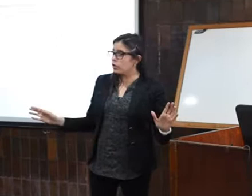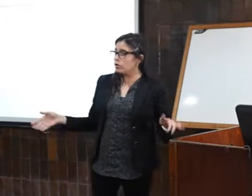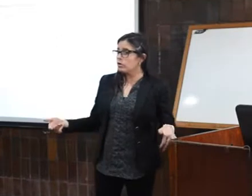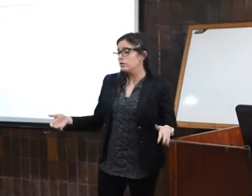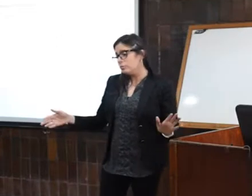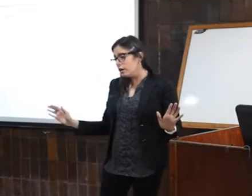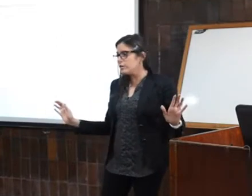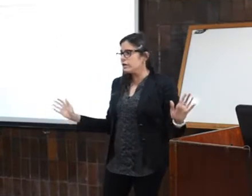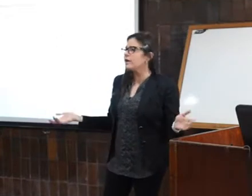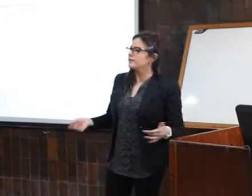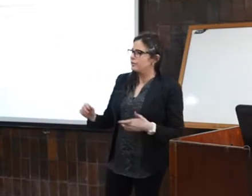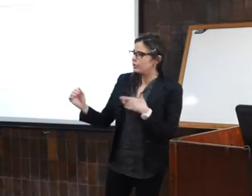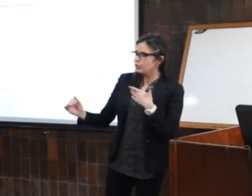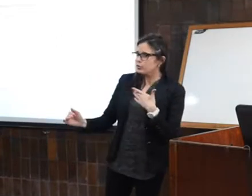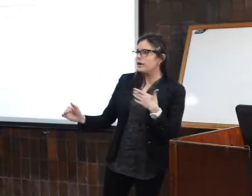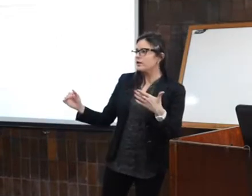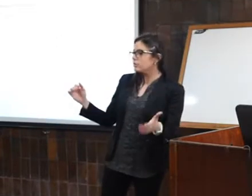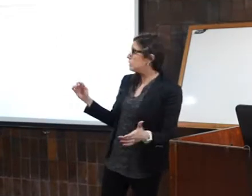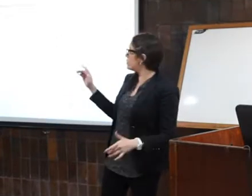y